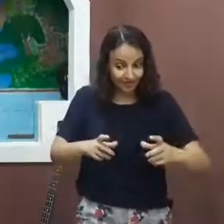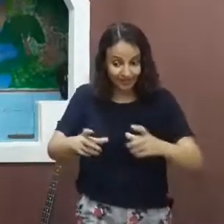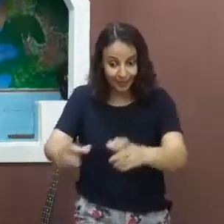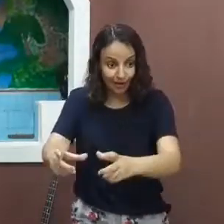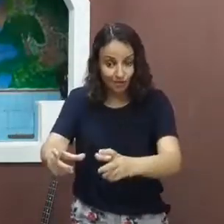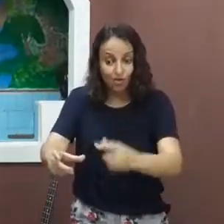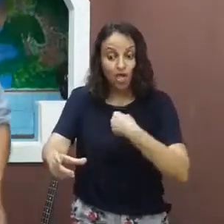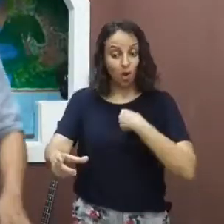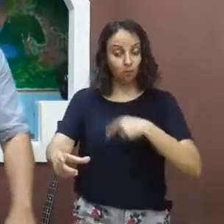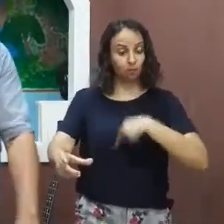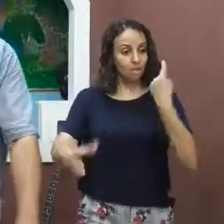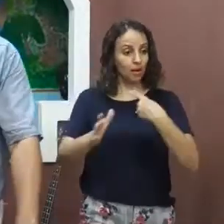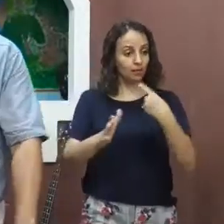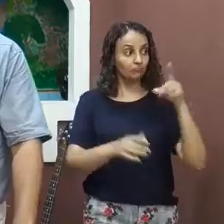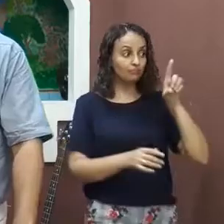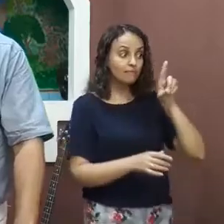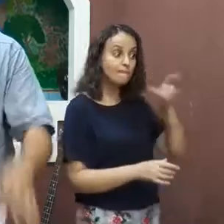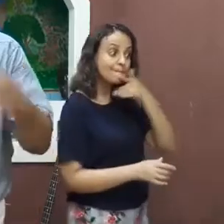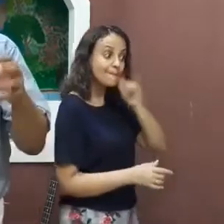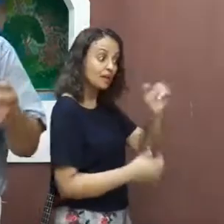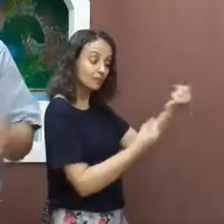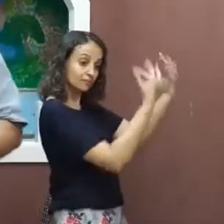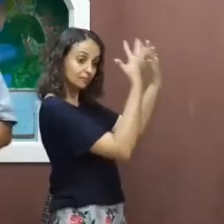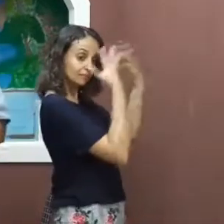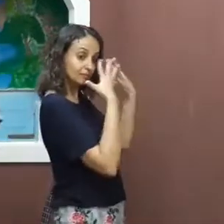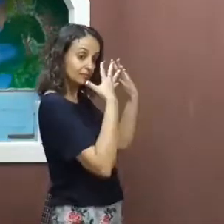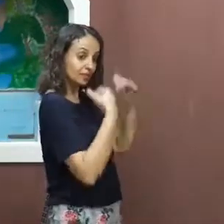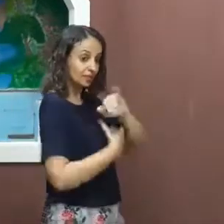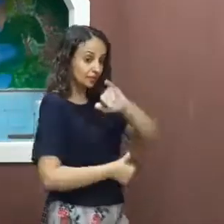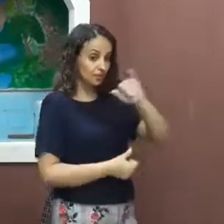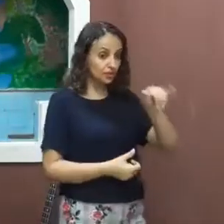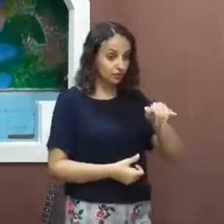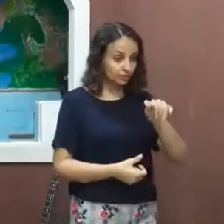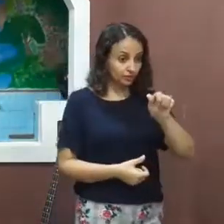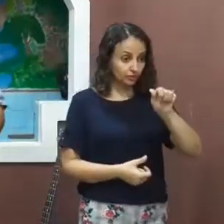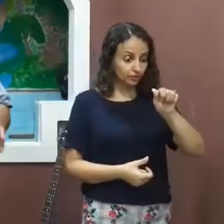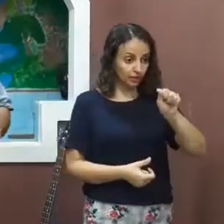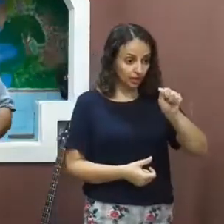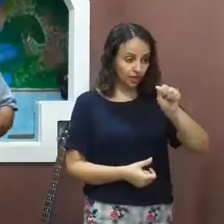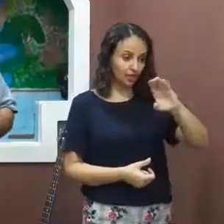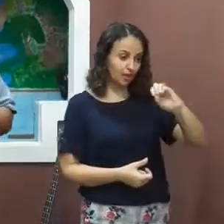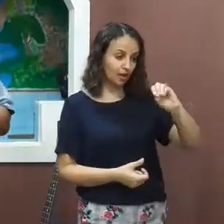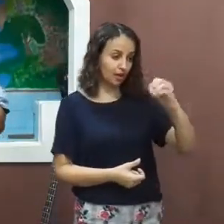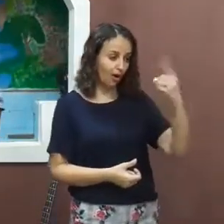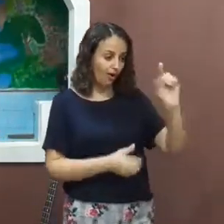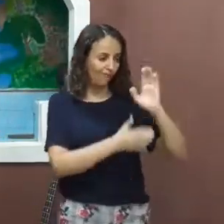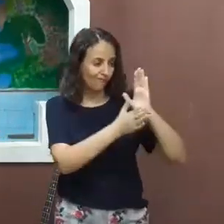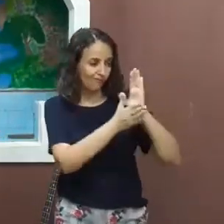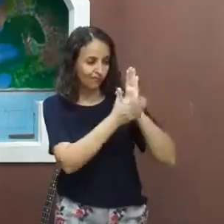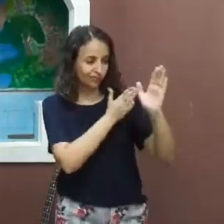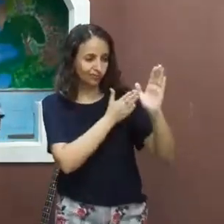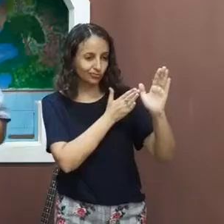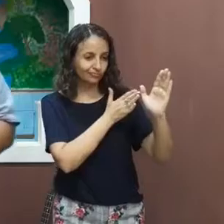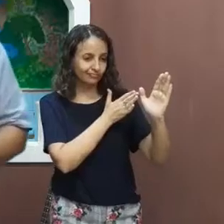dele significa ladrão. E de Jacó, que teve que fugir, ele